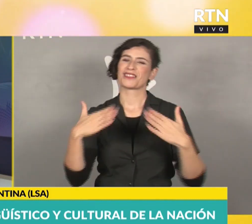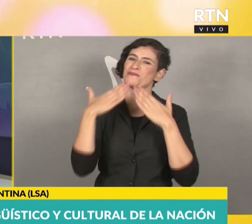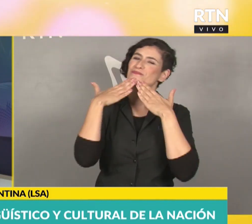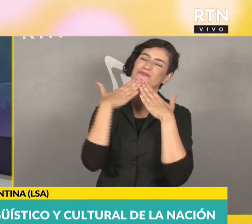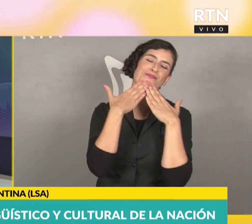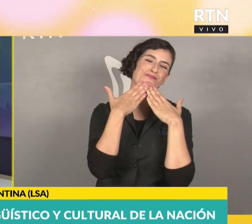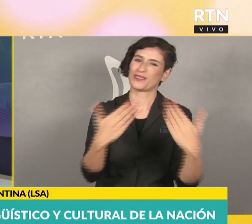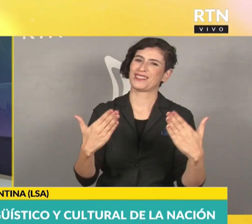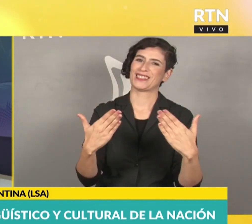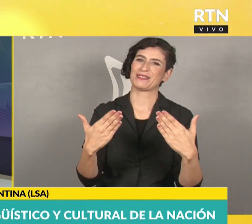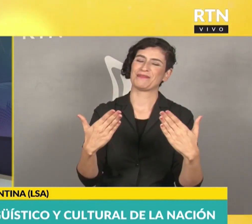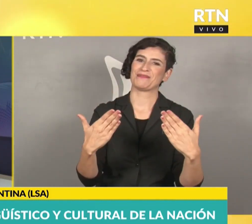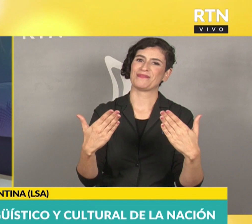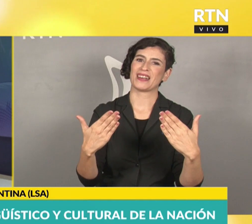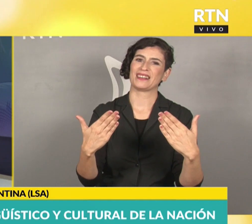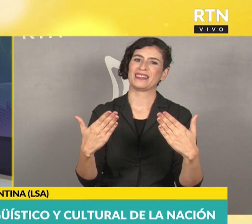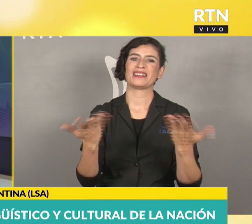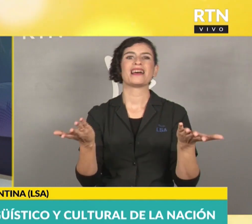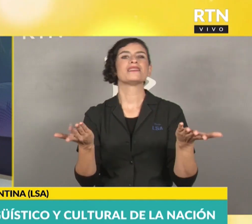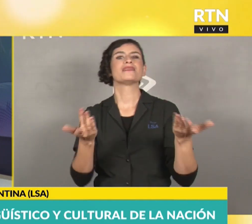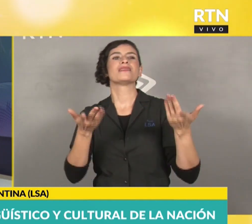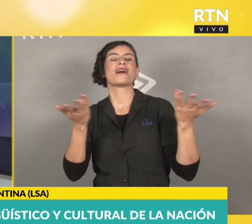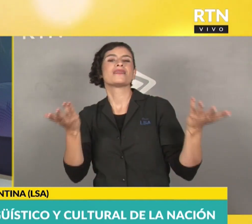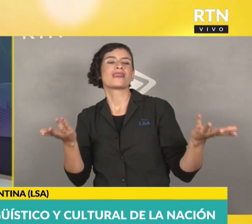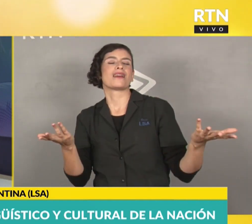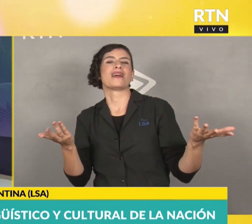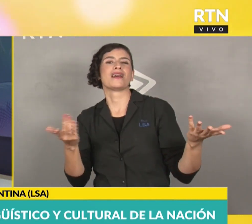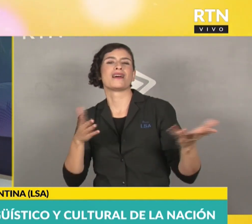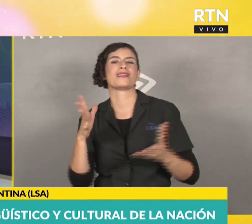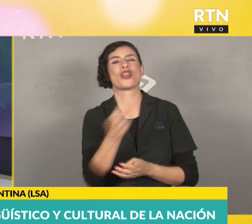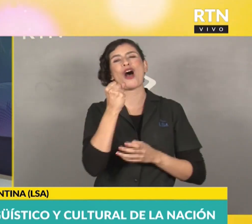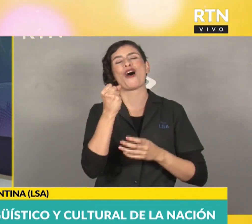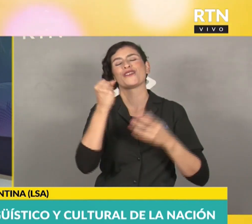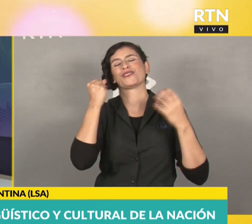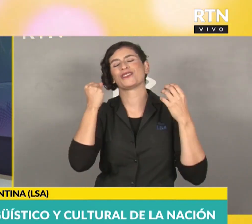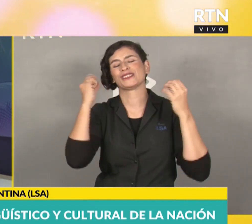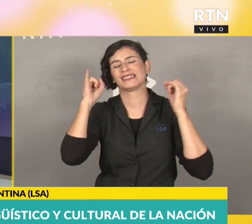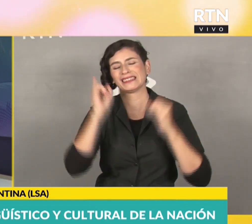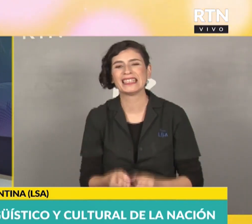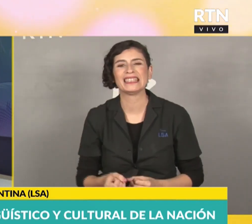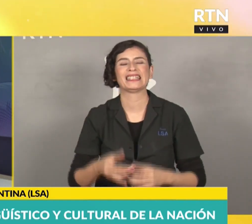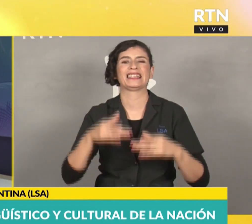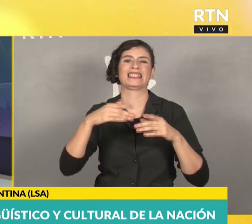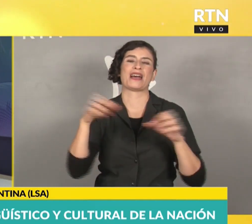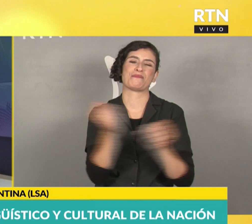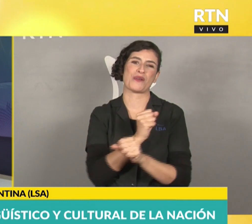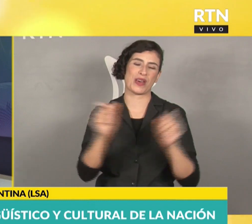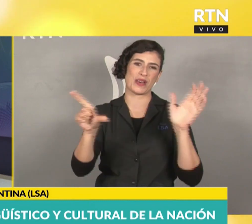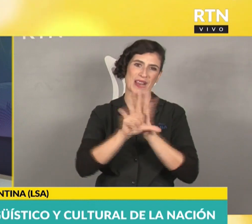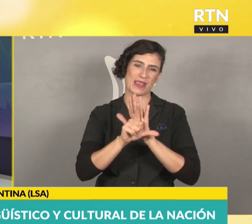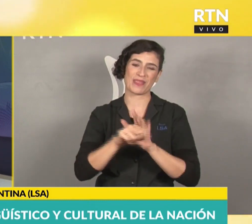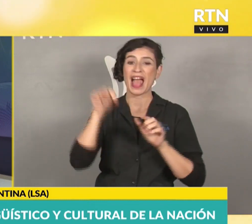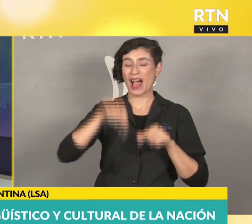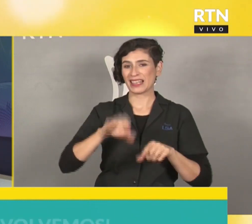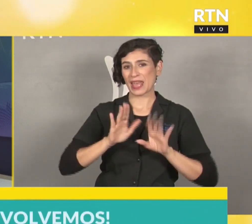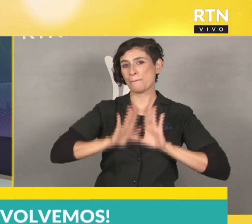Muchísimas gracias por que se haya firmado, se haya logrado la aprobación de esta ley. Y ahora sí, vamos a